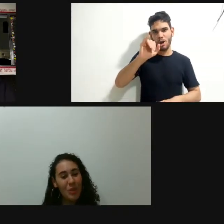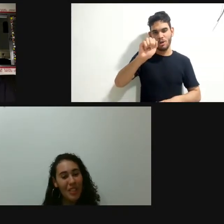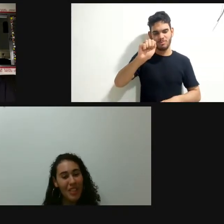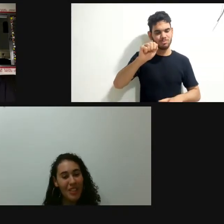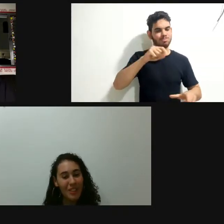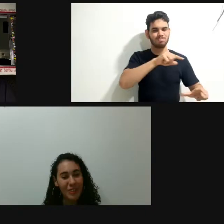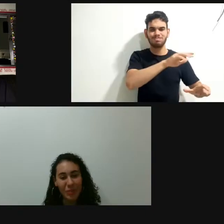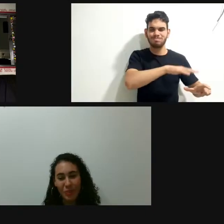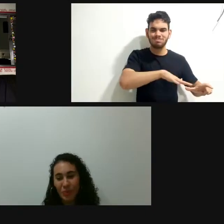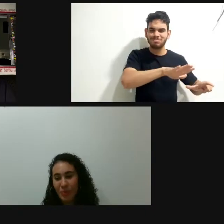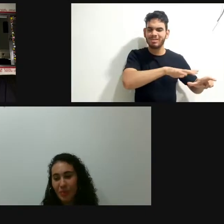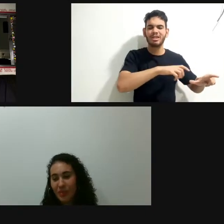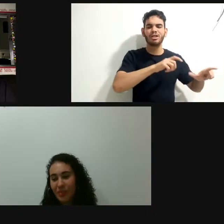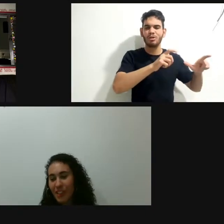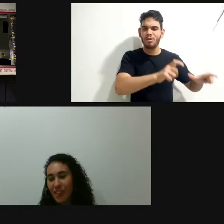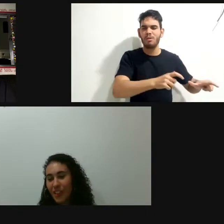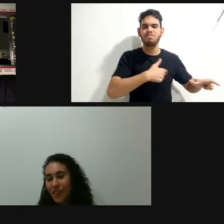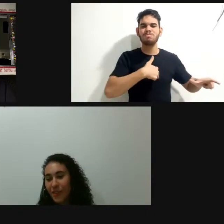muito bonito.